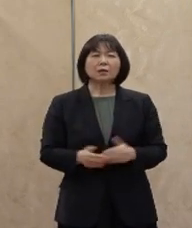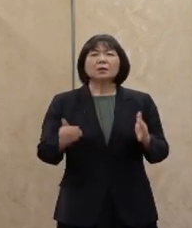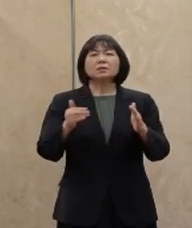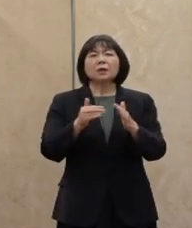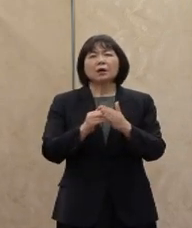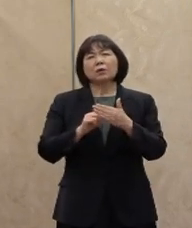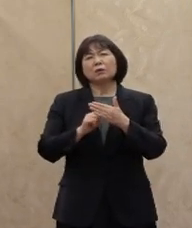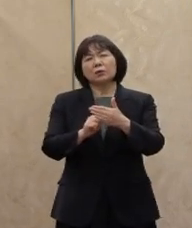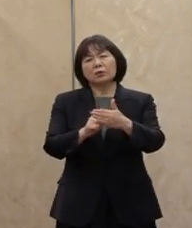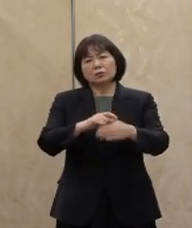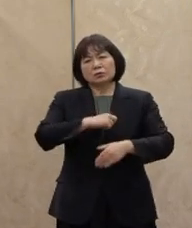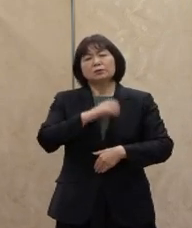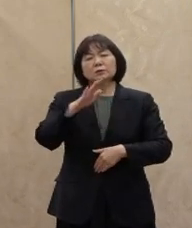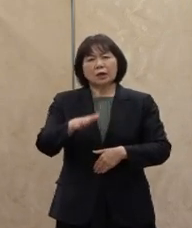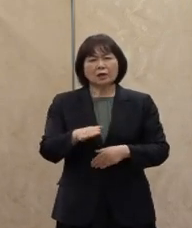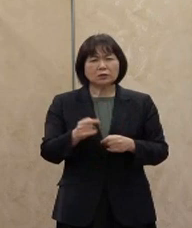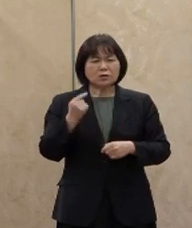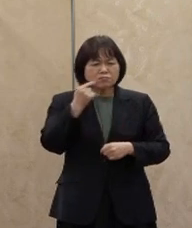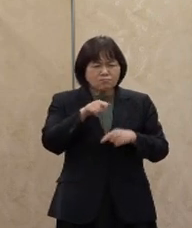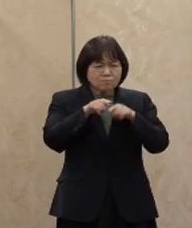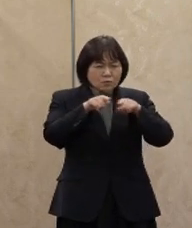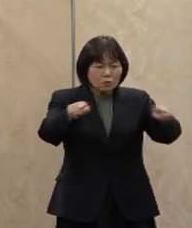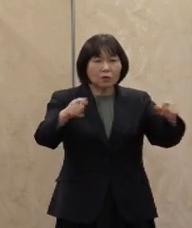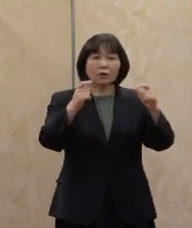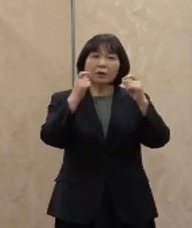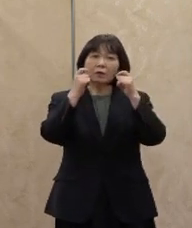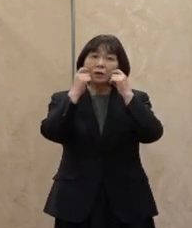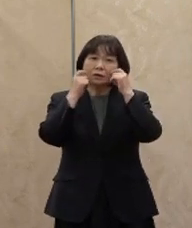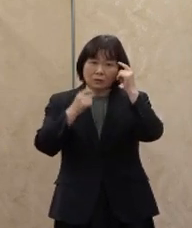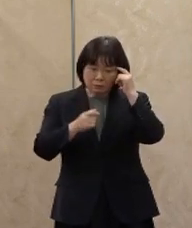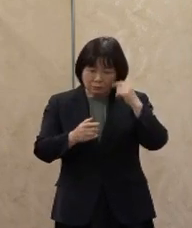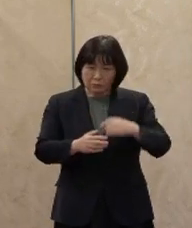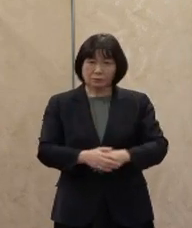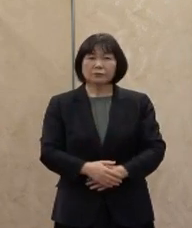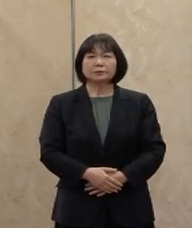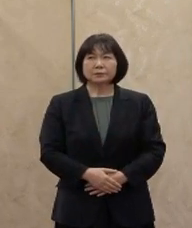努力義務であって強制はやっぱりできないと思います。